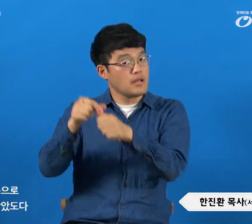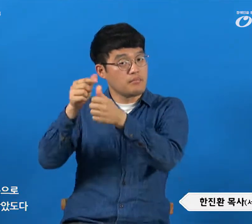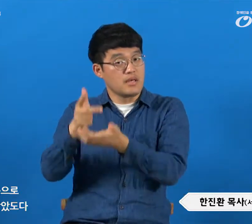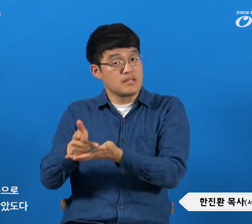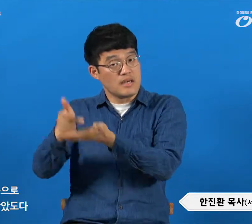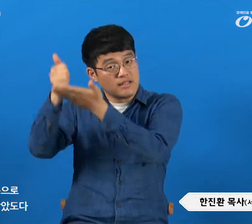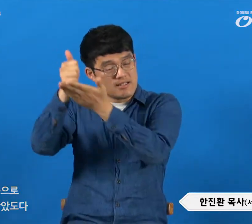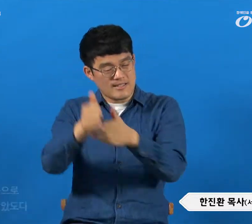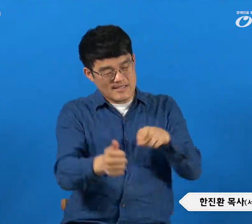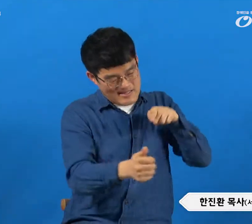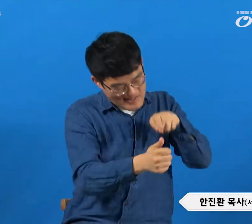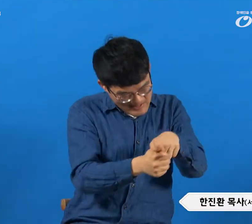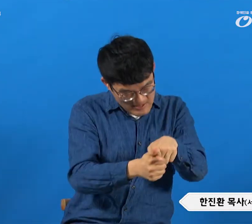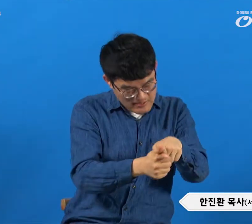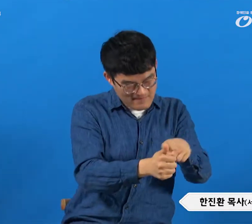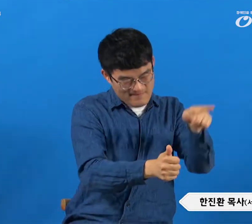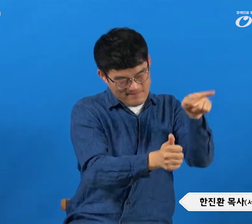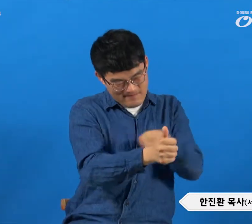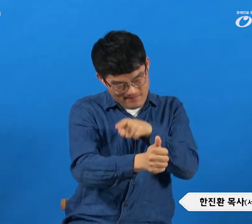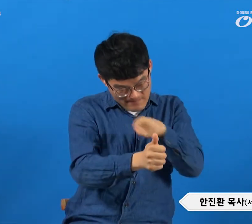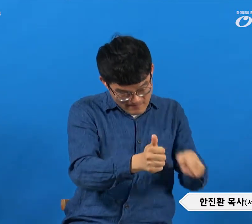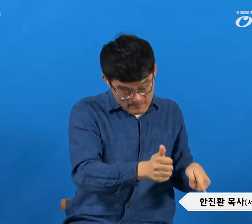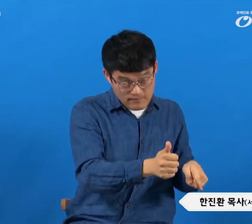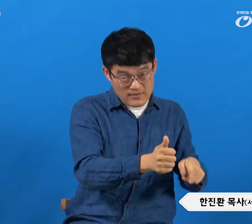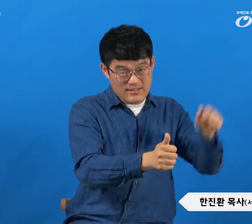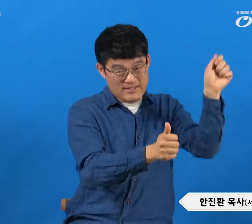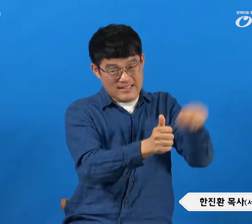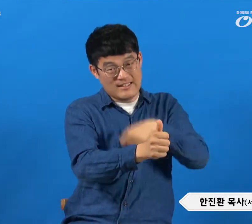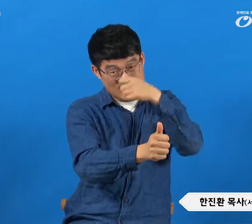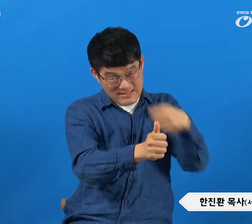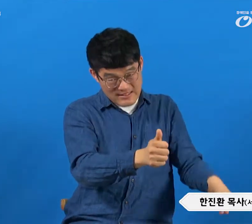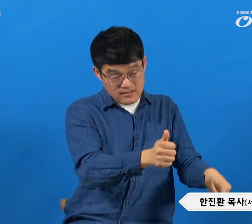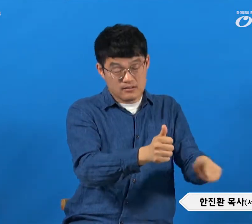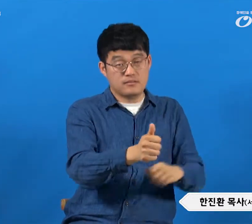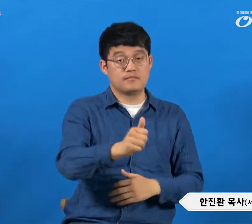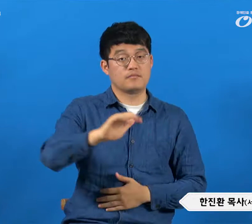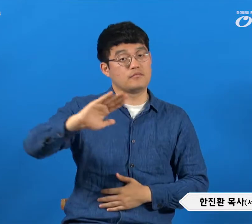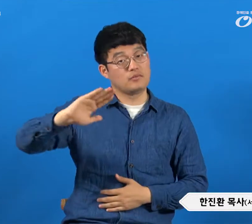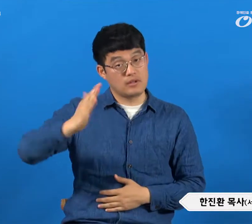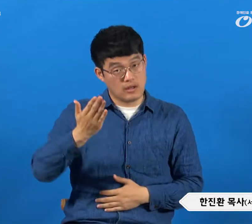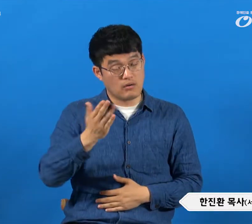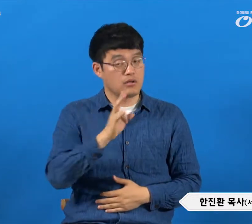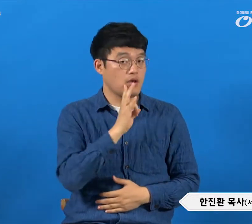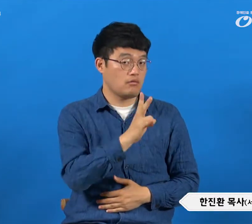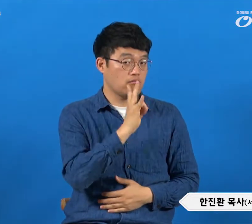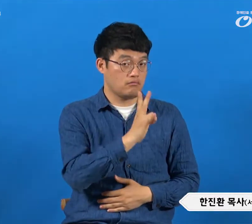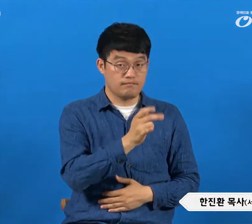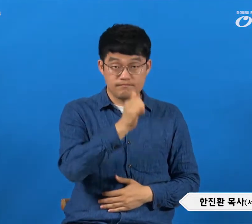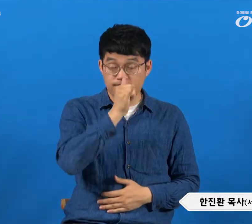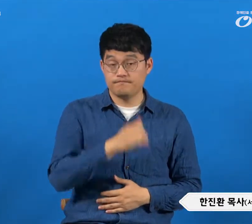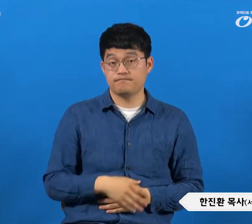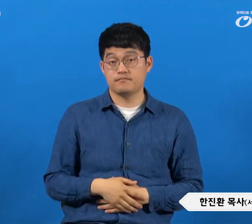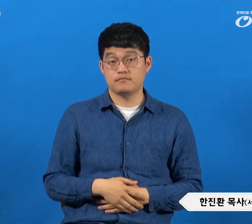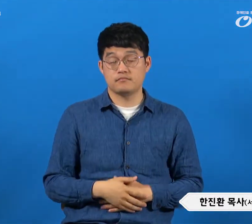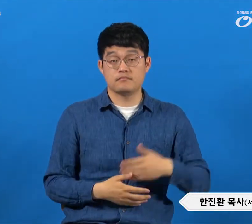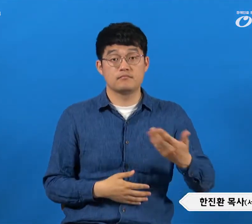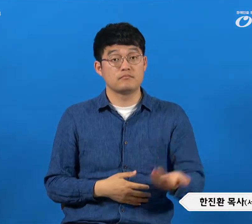메시아는 찔림을 받을 것이고 상함을 받을 것이고 그리고 채찍에 맞을 것이다